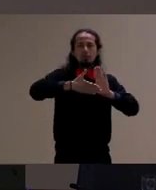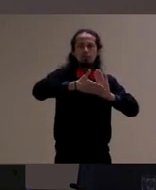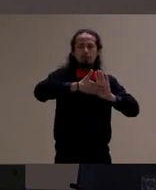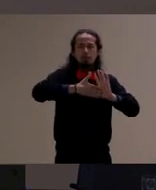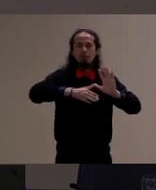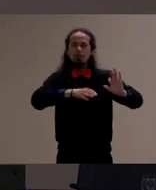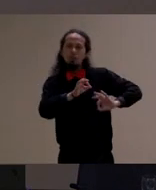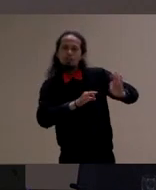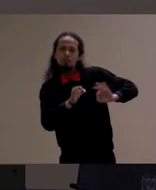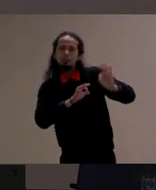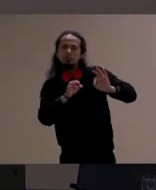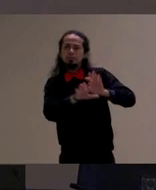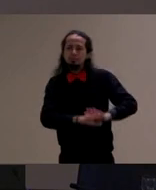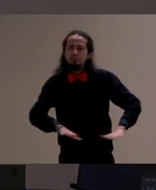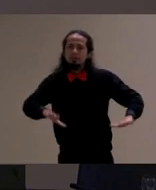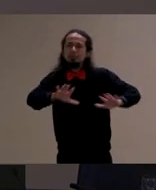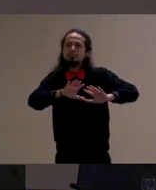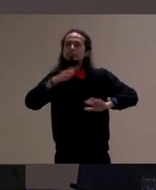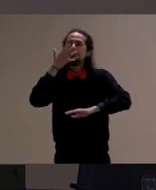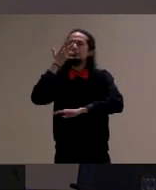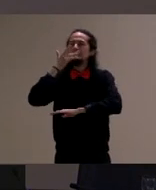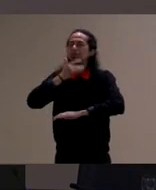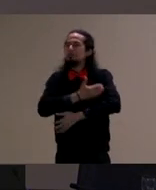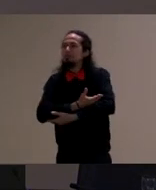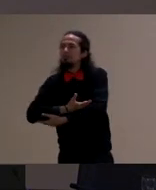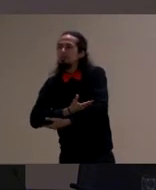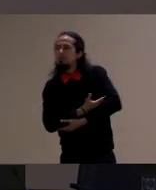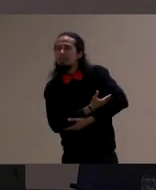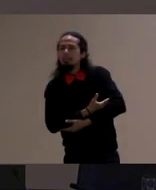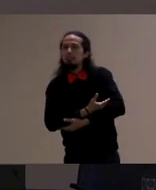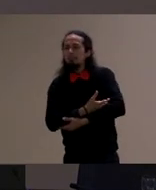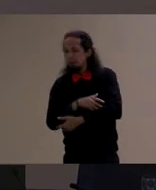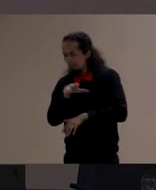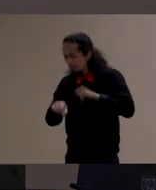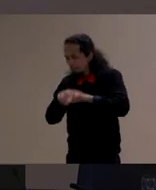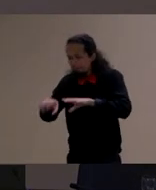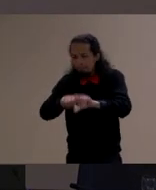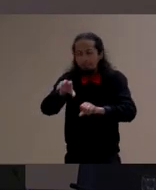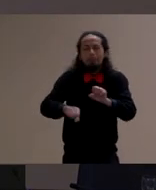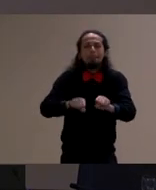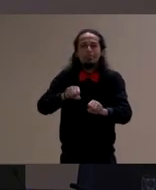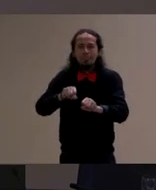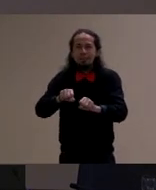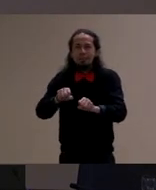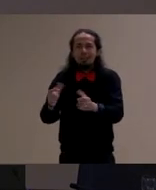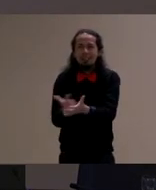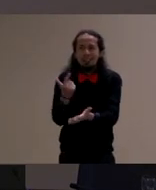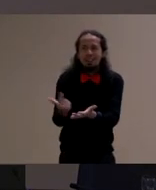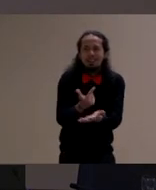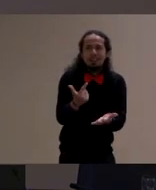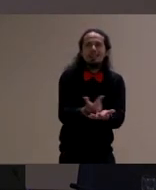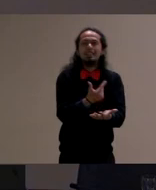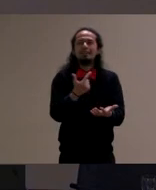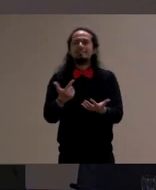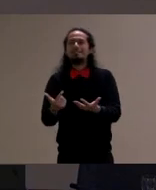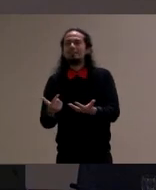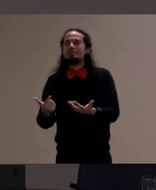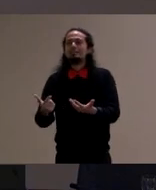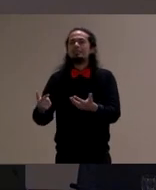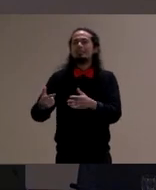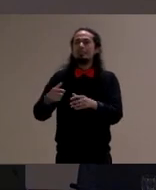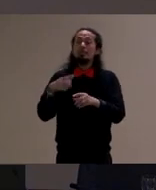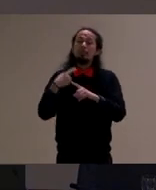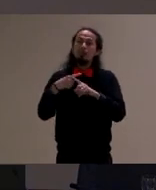espaços para que os bebês possam então usufruídas livros ter desde bebês já acesso né a